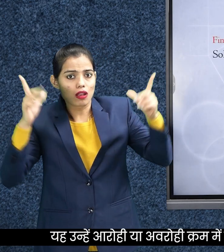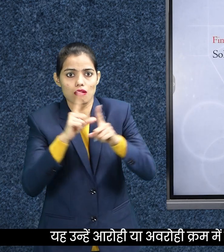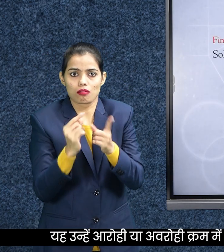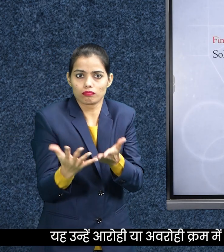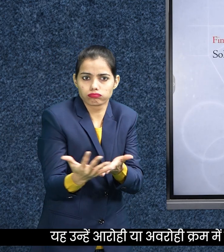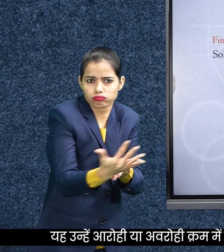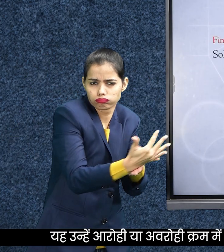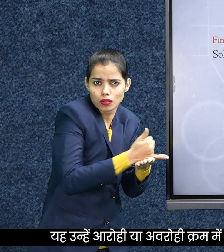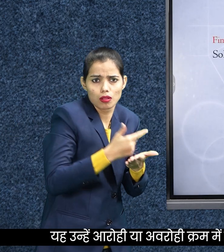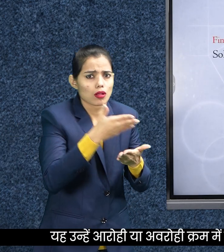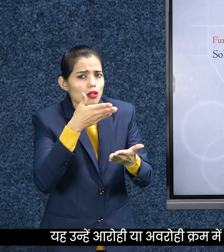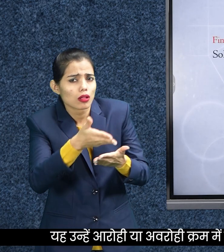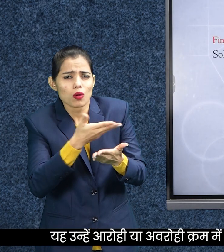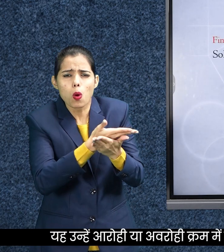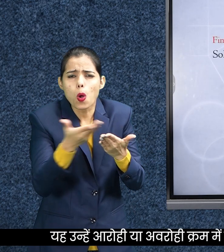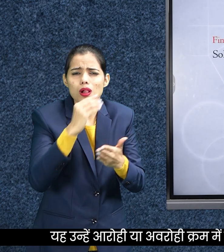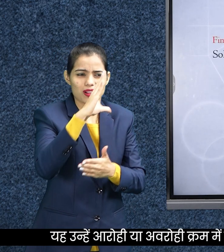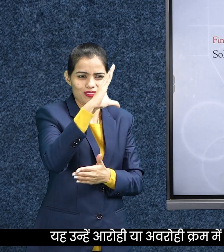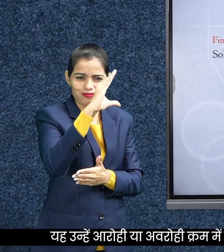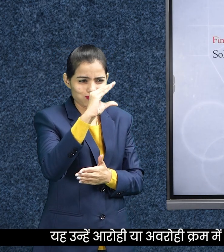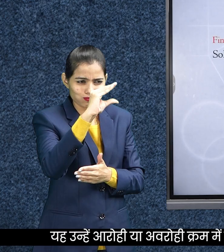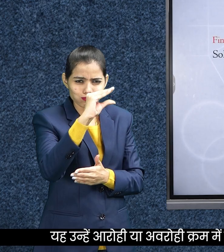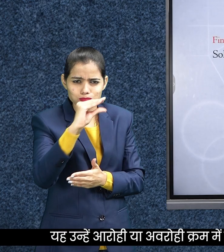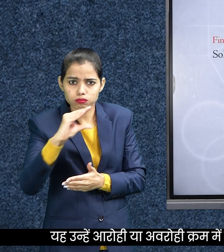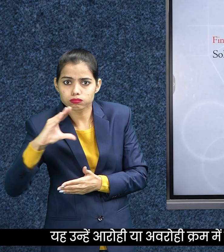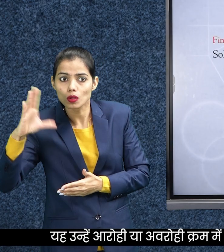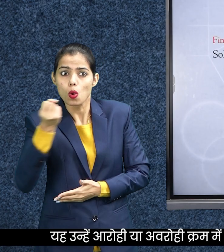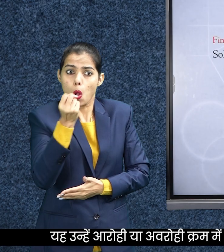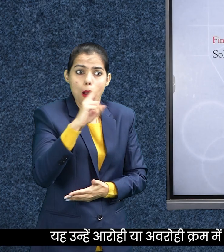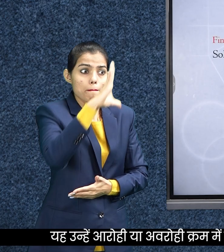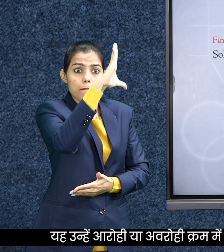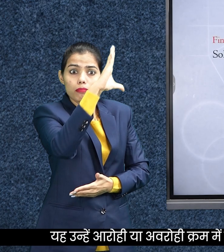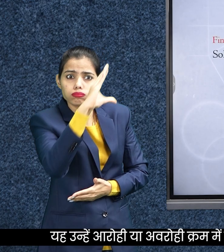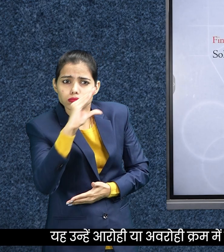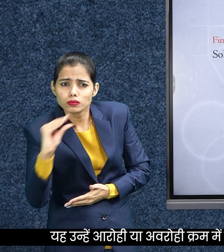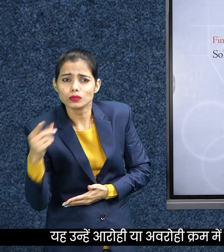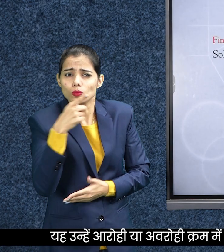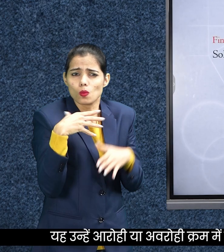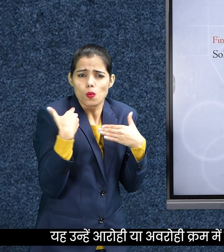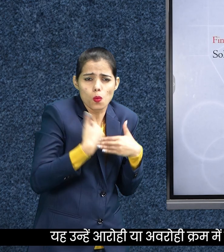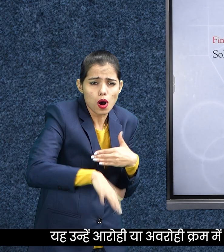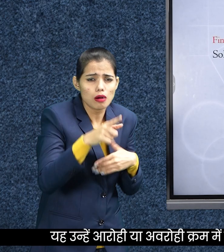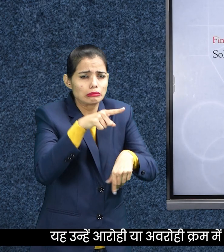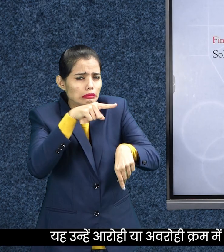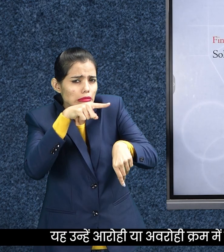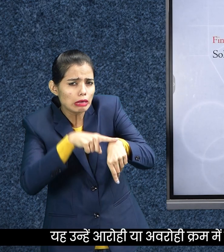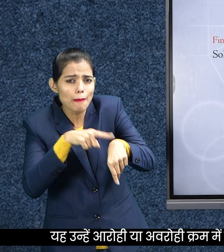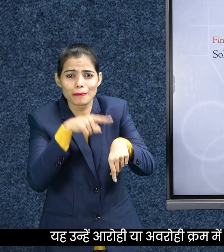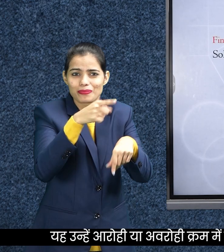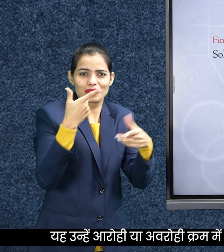यह उन्हें आरोही या अवरोही क्रम में लिखने के लिए एक बहुत बड़ा आंकड़ा है, समय लेने